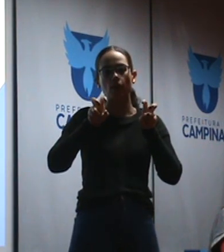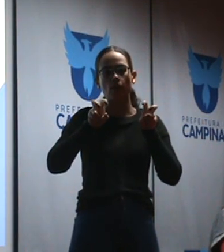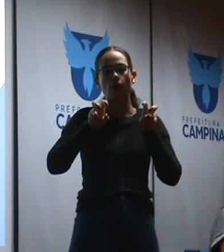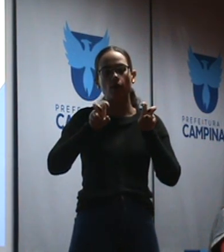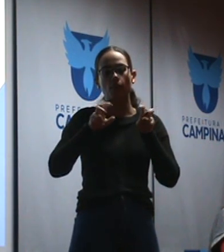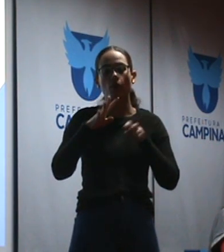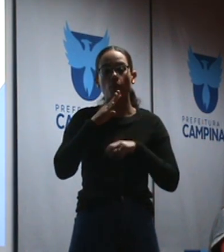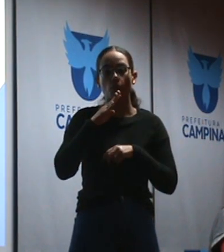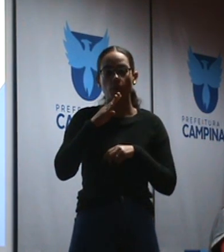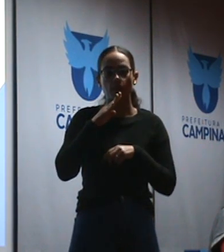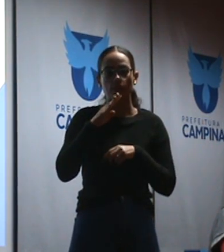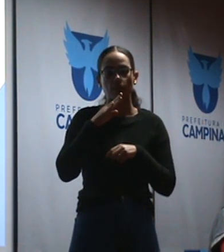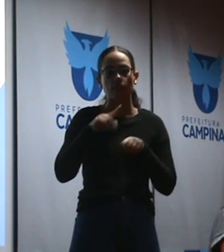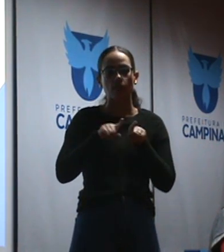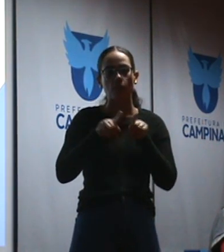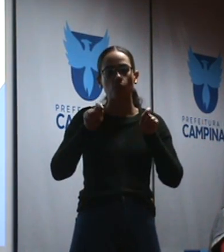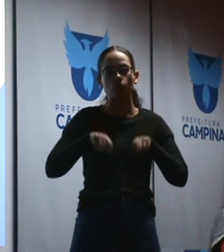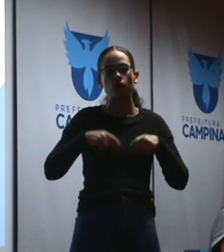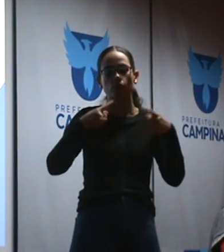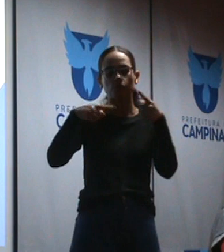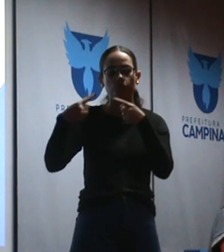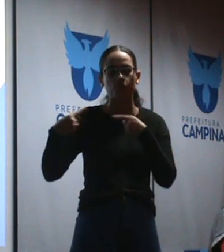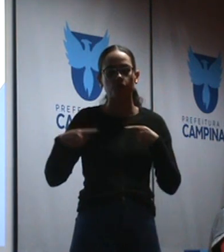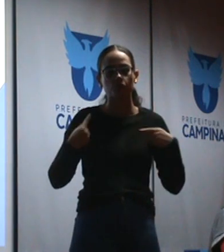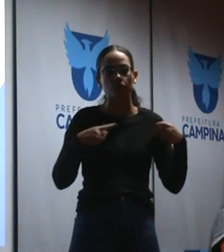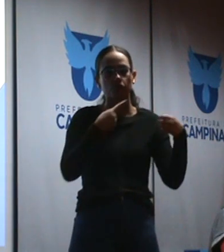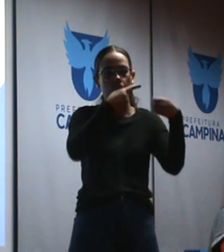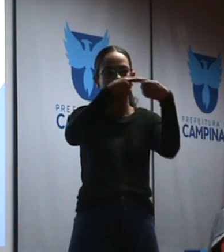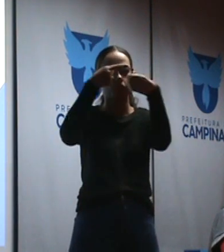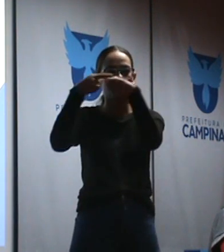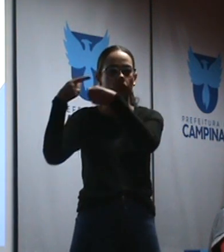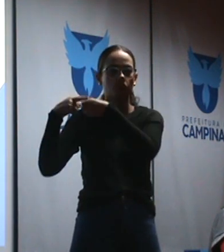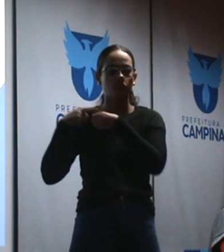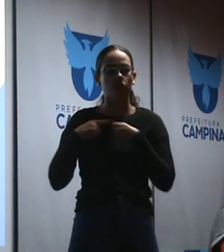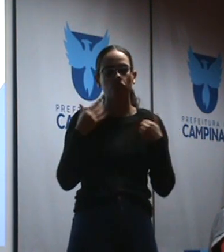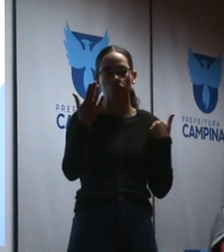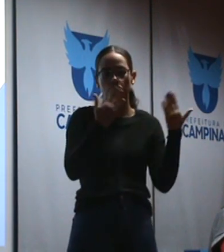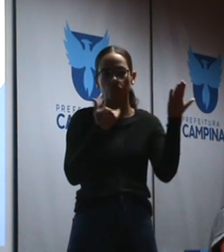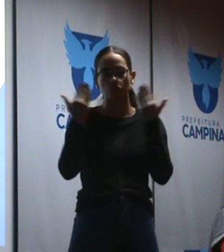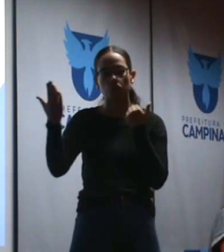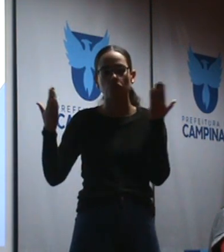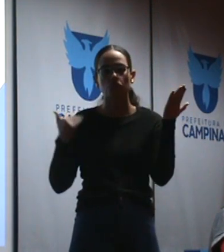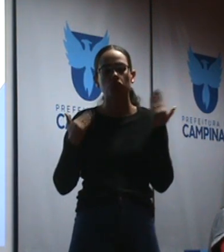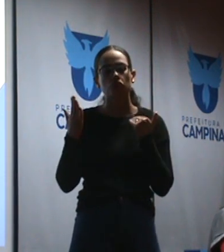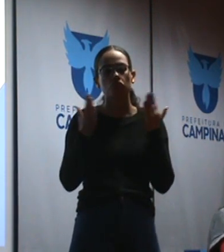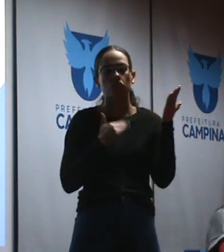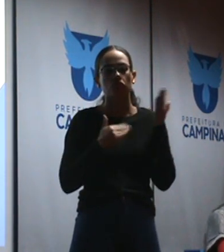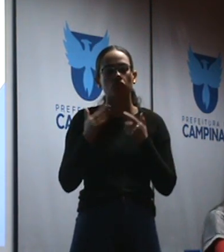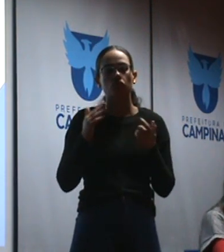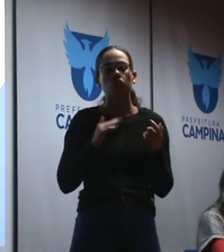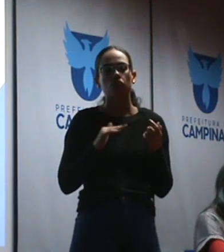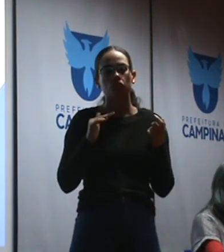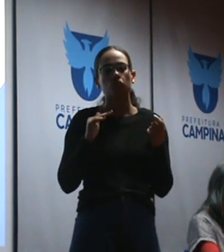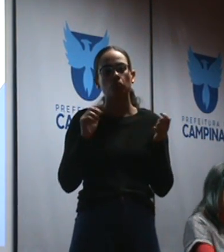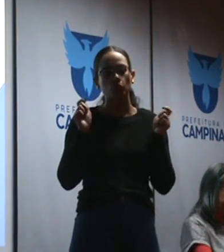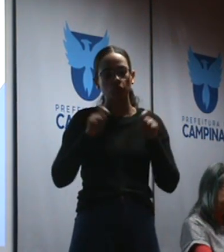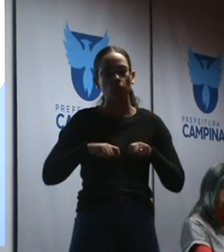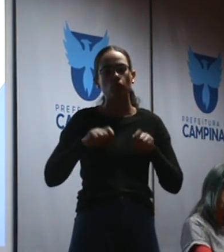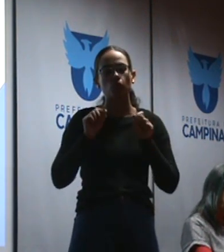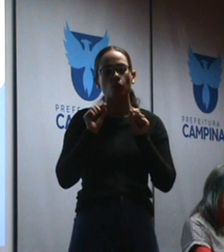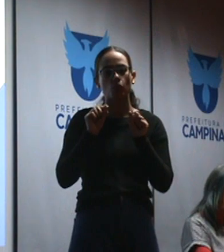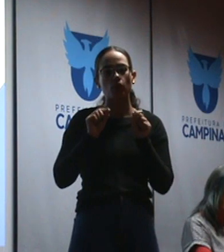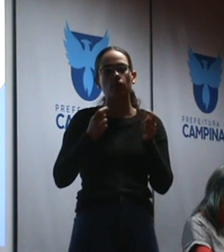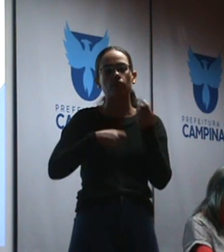as discussões com os municípios da região dos ajustes e negociações, ter